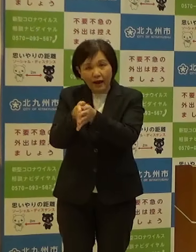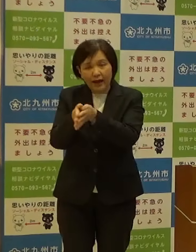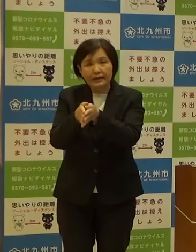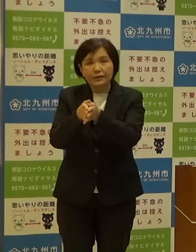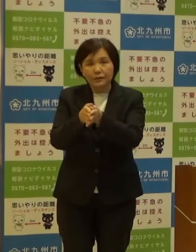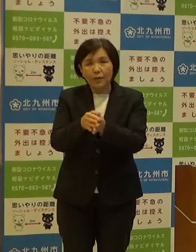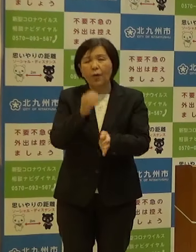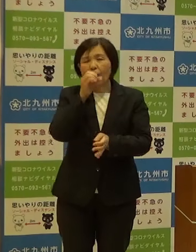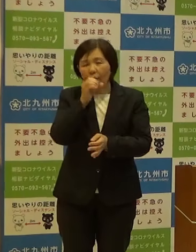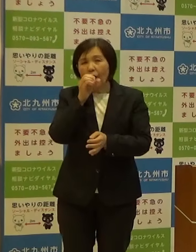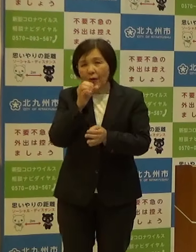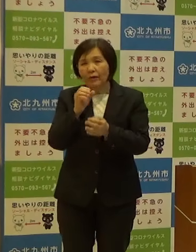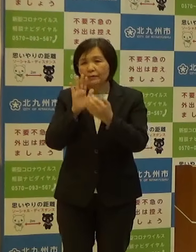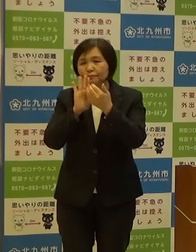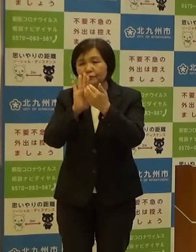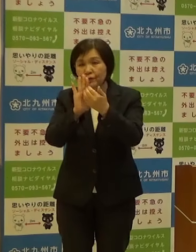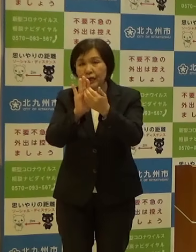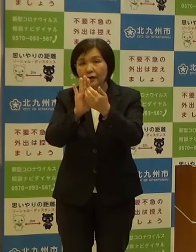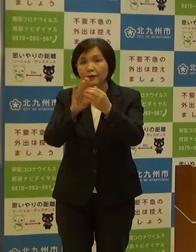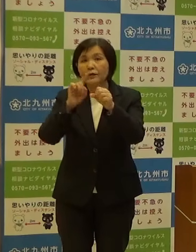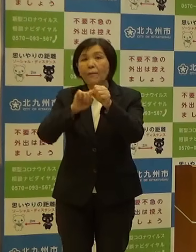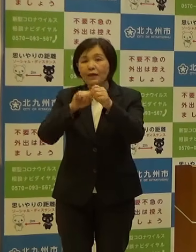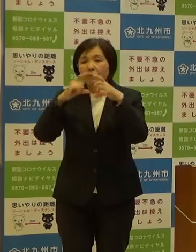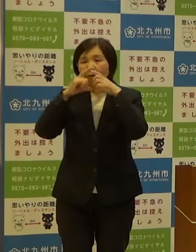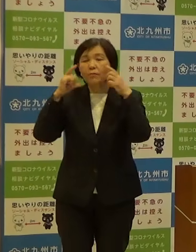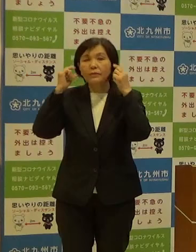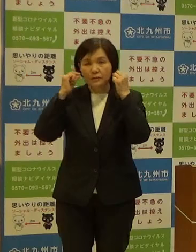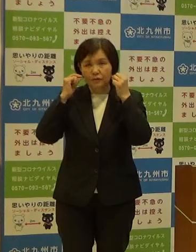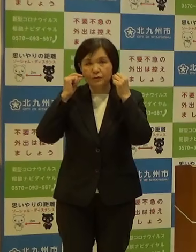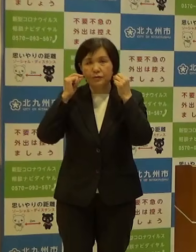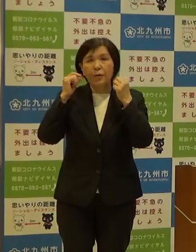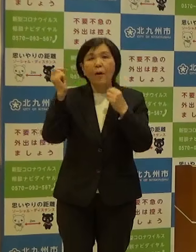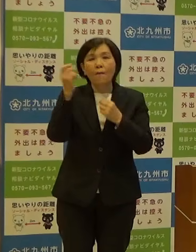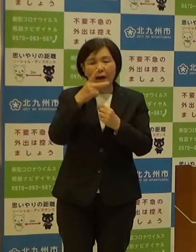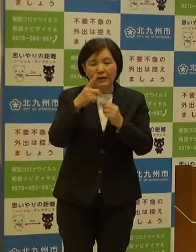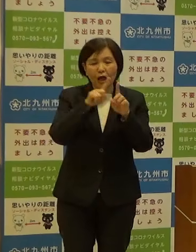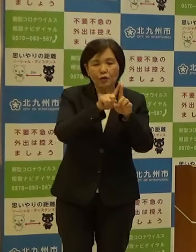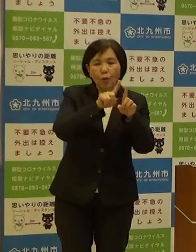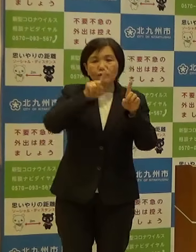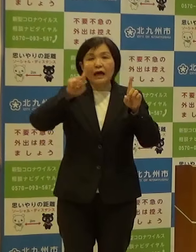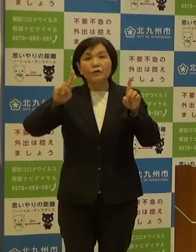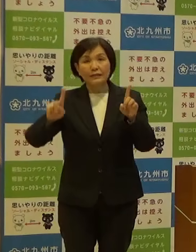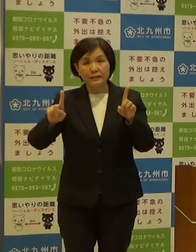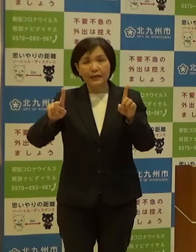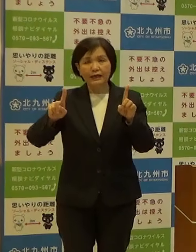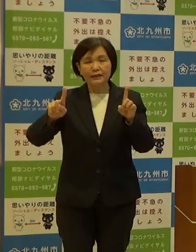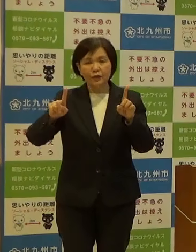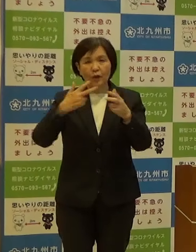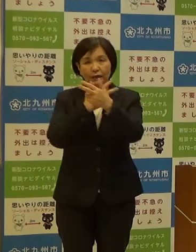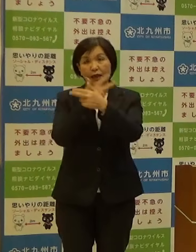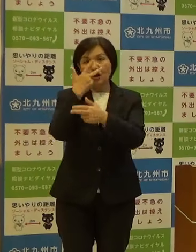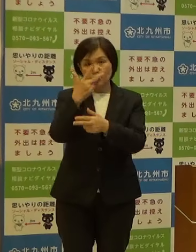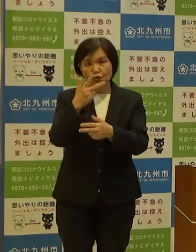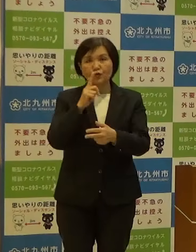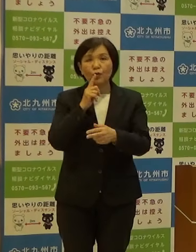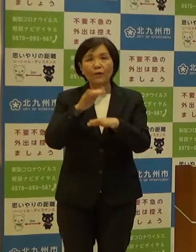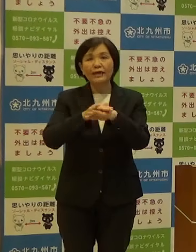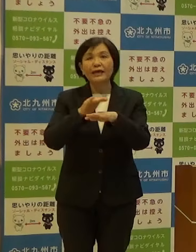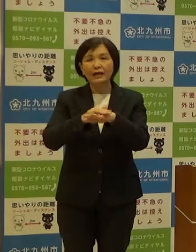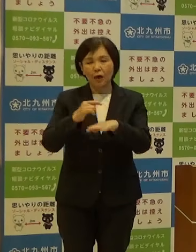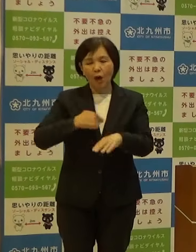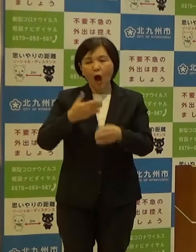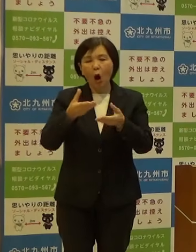、それからソーシャルディスタンス、北九州市は思いやりの距離と呼んでおりますけれども